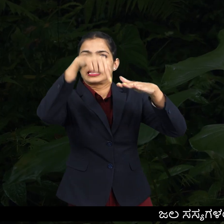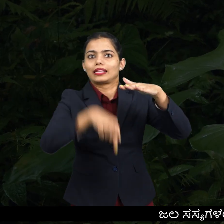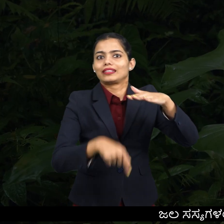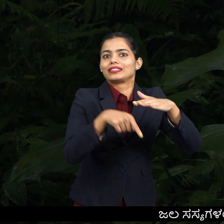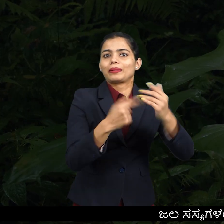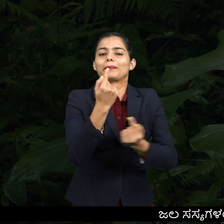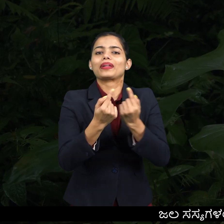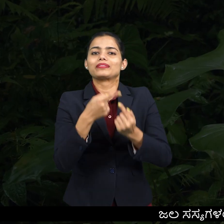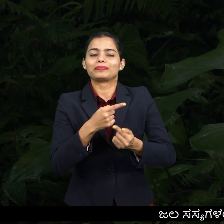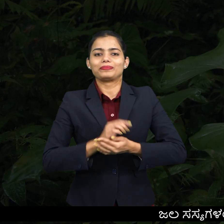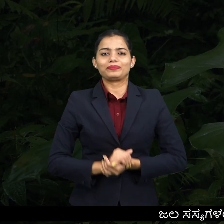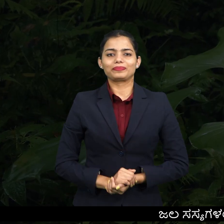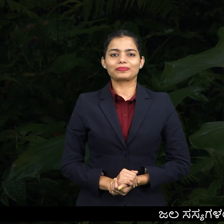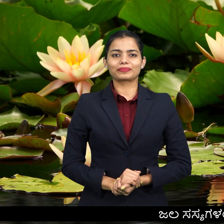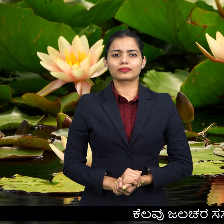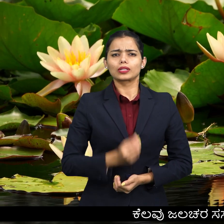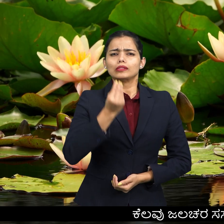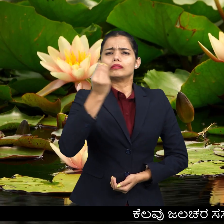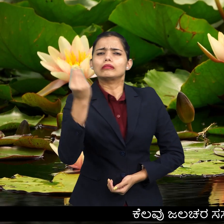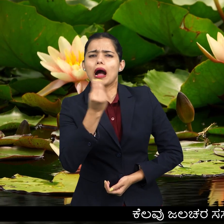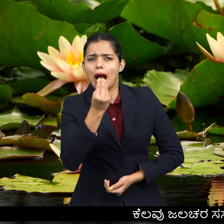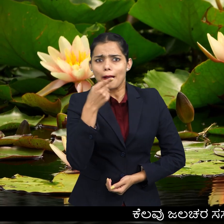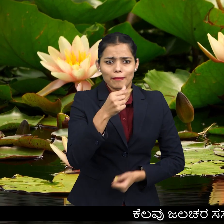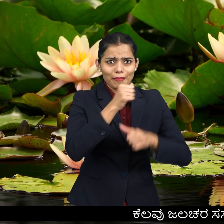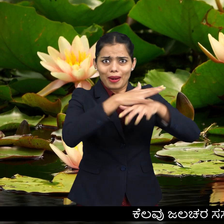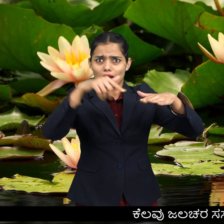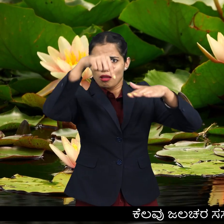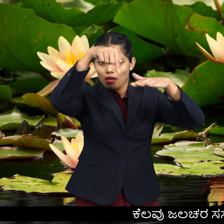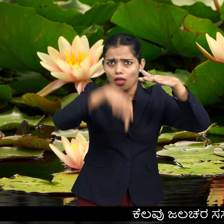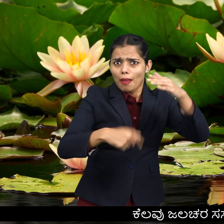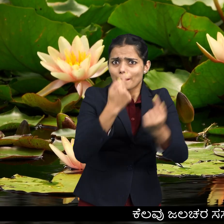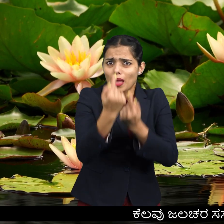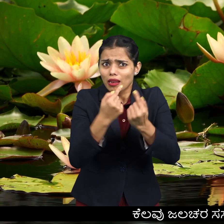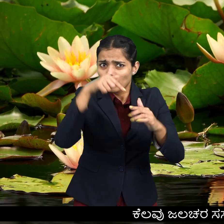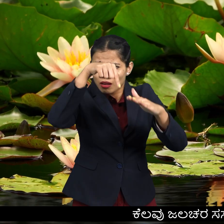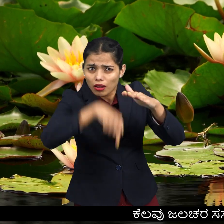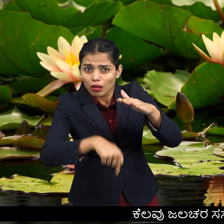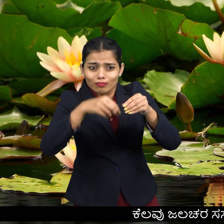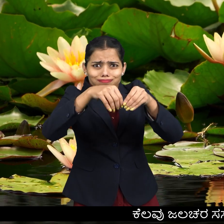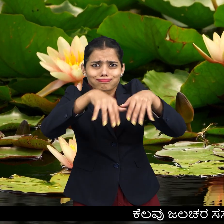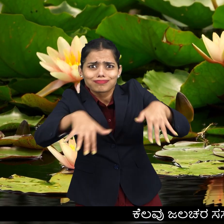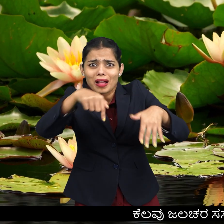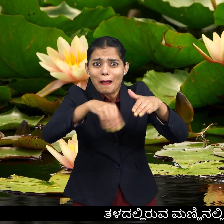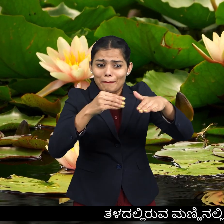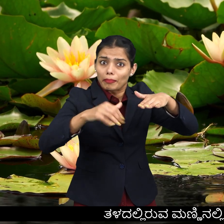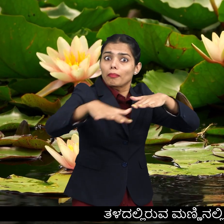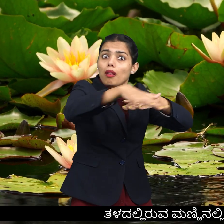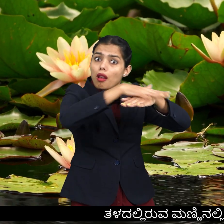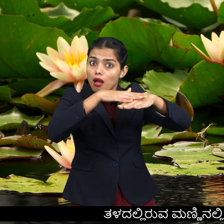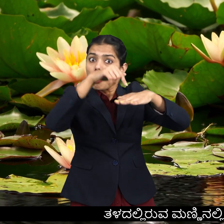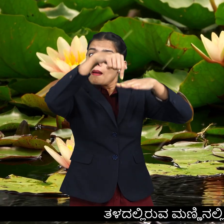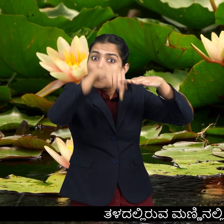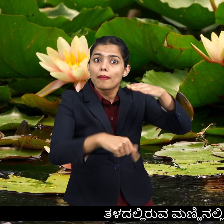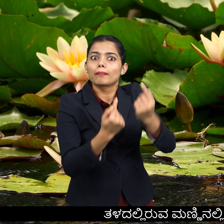ಜಲಸಸ್ಯಗಳಲ್ಲಿ ಹೊಂದಾಣಿಕೆ. ಕೆಲವು ಜಲಚರ ಸಸ್ಯಗಳು ಜಲಮೂಲಗಳ